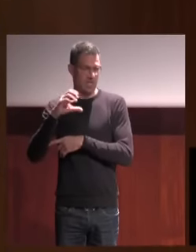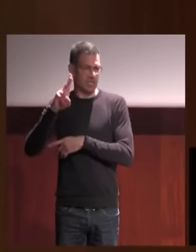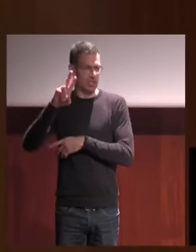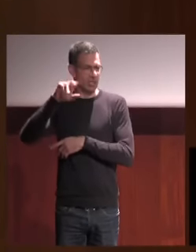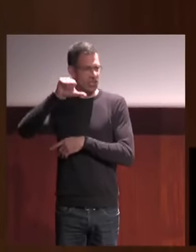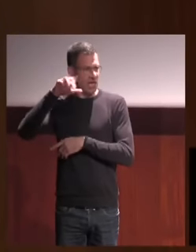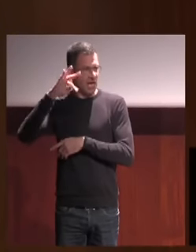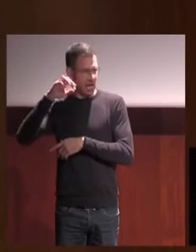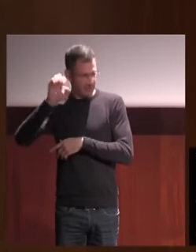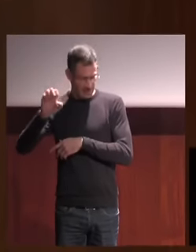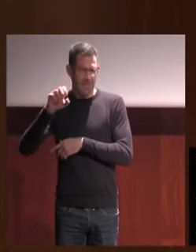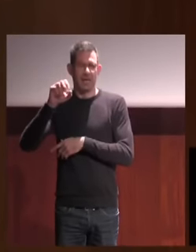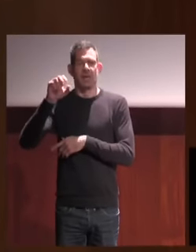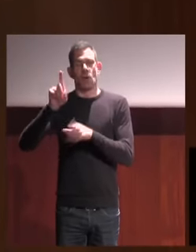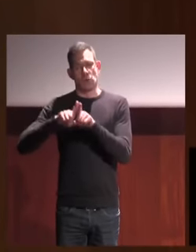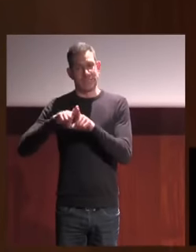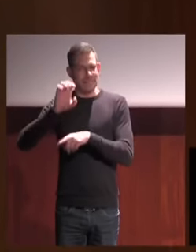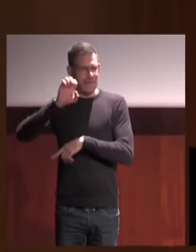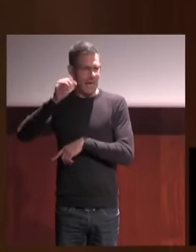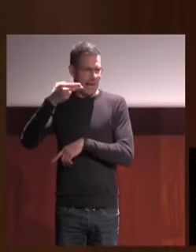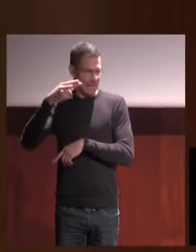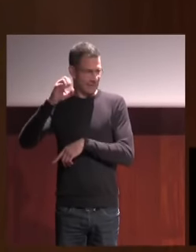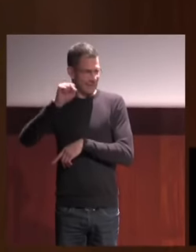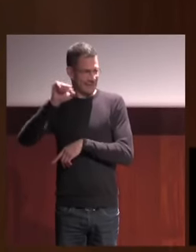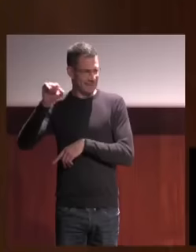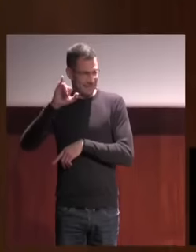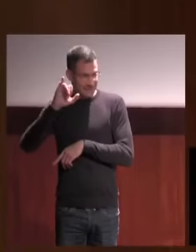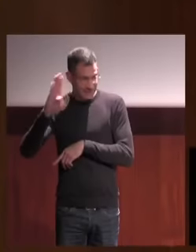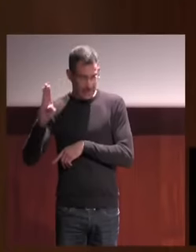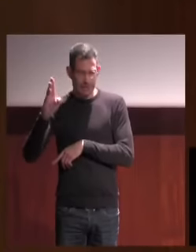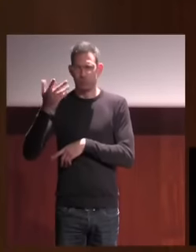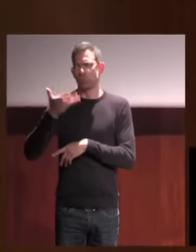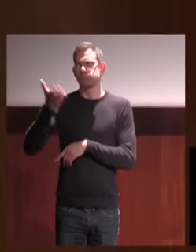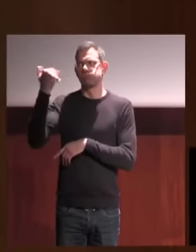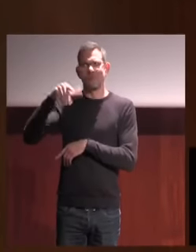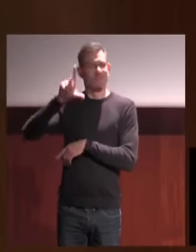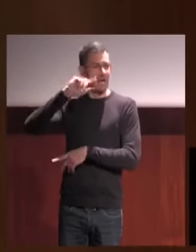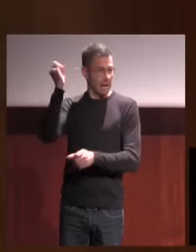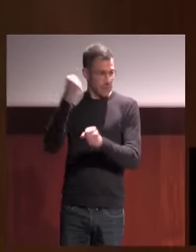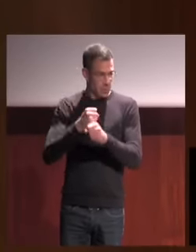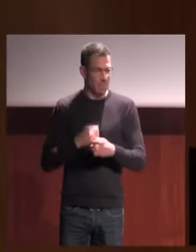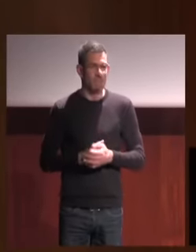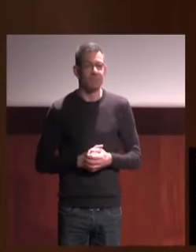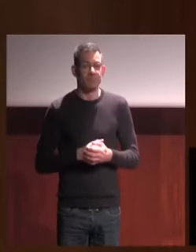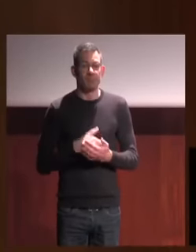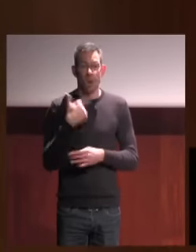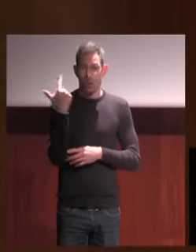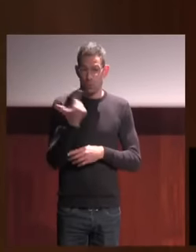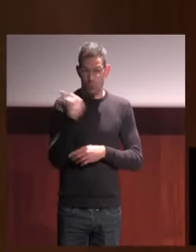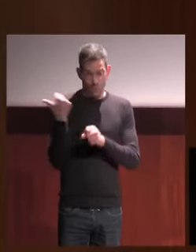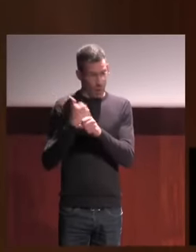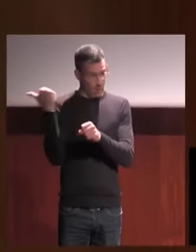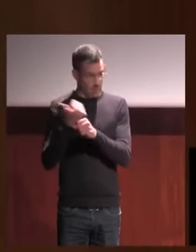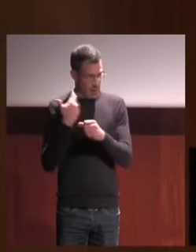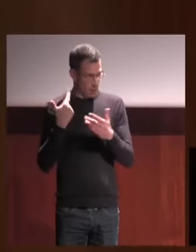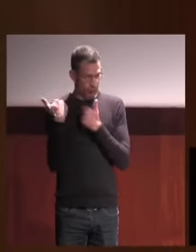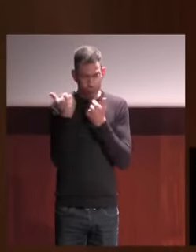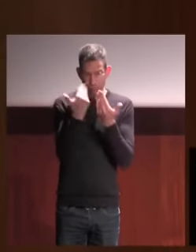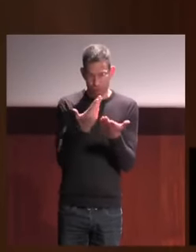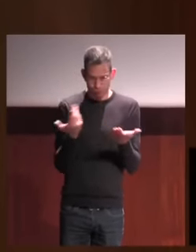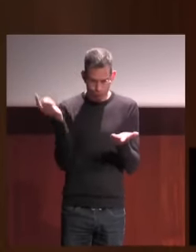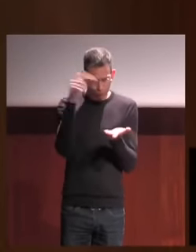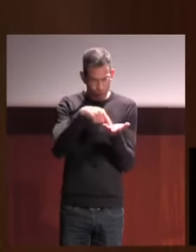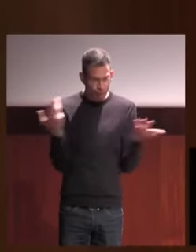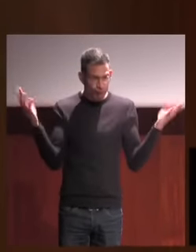l'ENSIB il y a maintenant 20 ans. Et ils proposent deux fois par an un lieu de rencontre et de réflexion